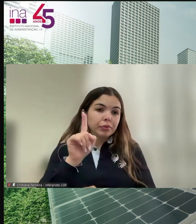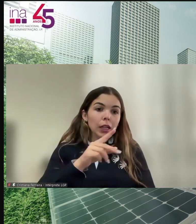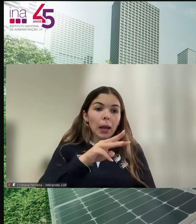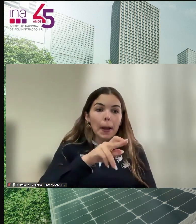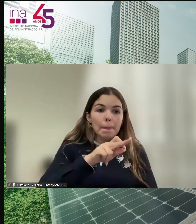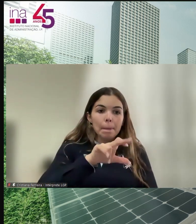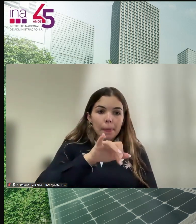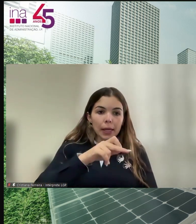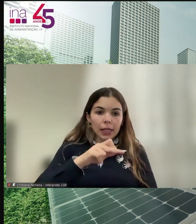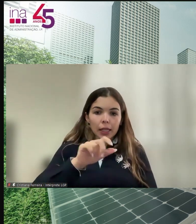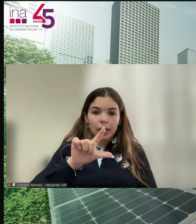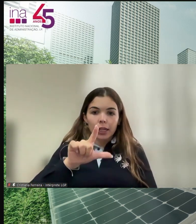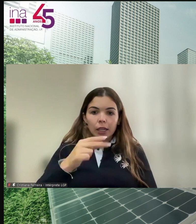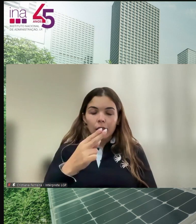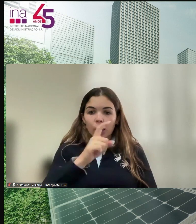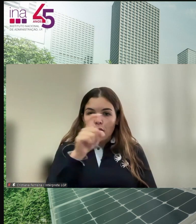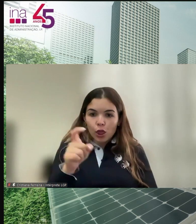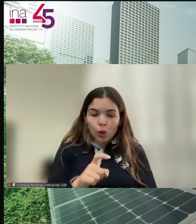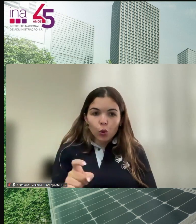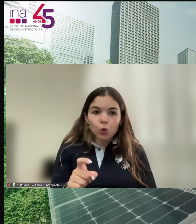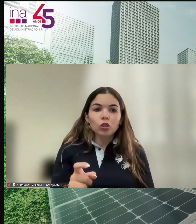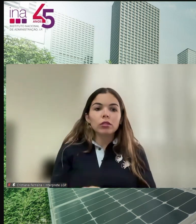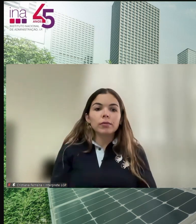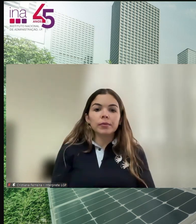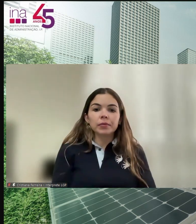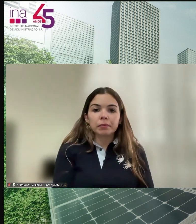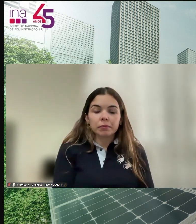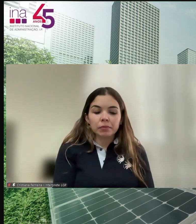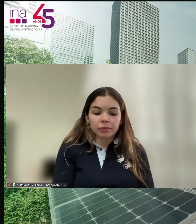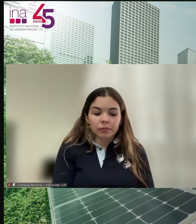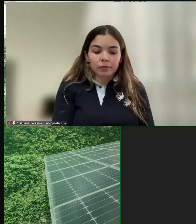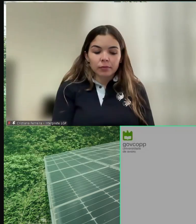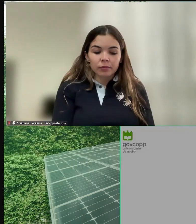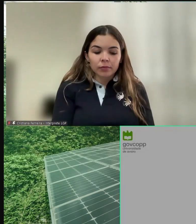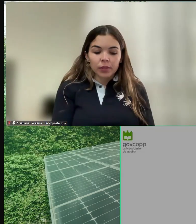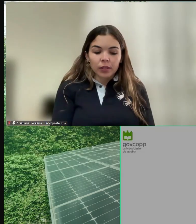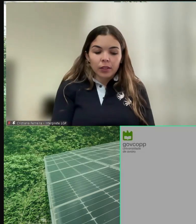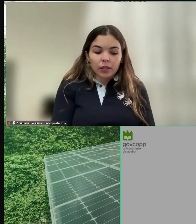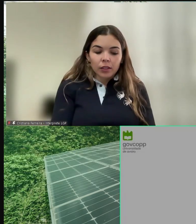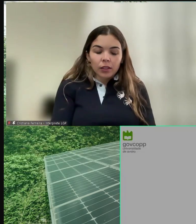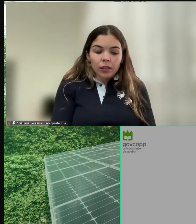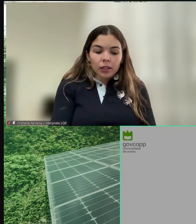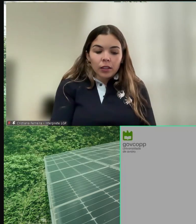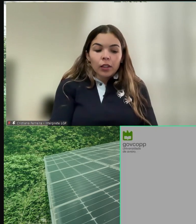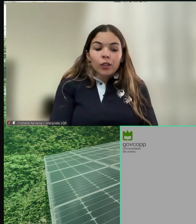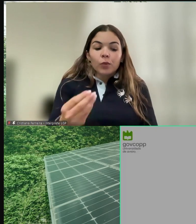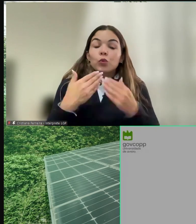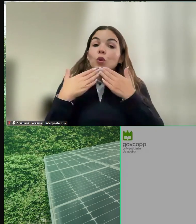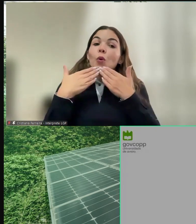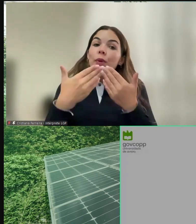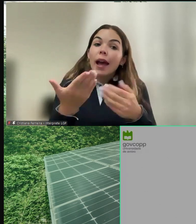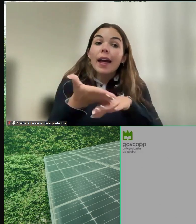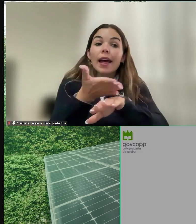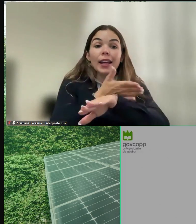Luz para nos... Muito obrigada. Antes de mais,